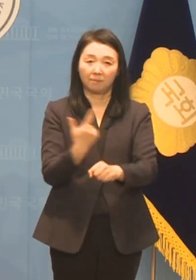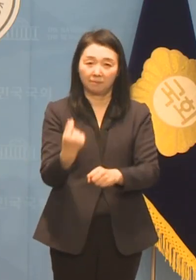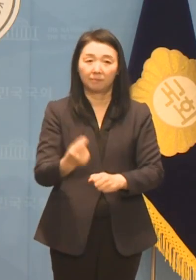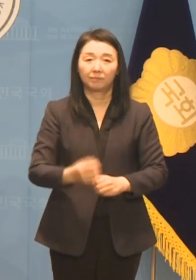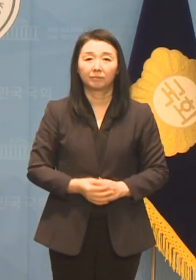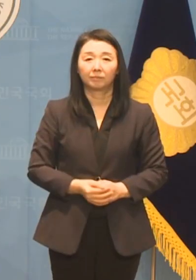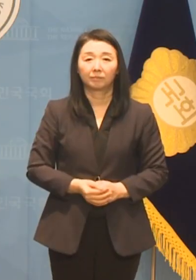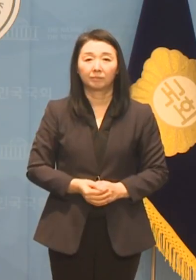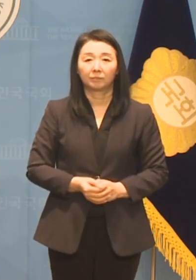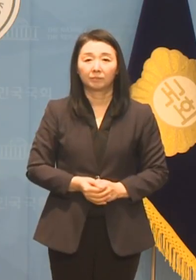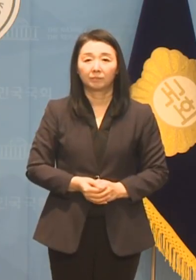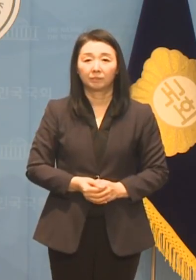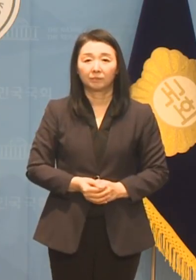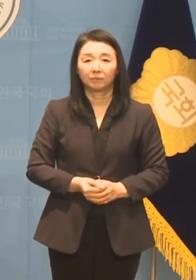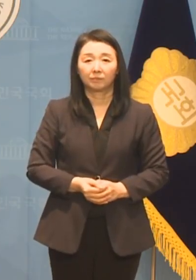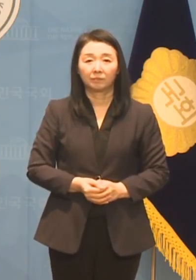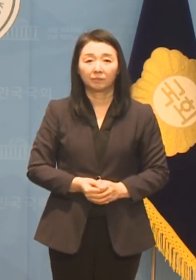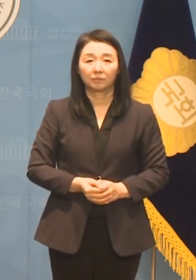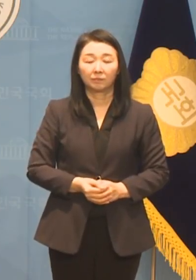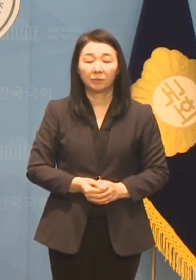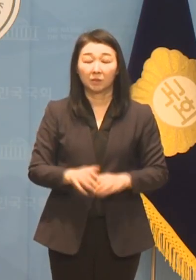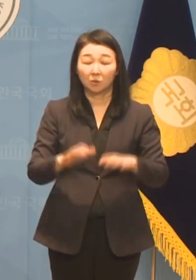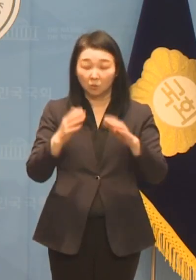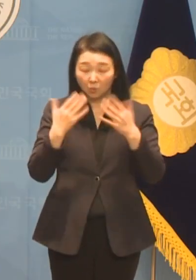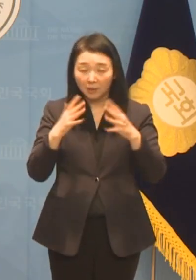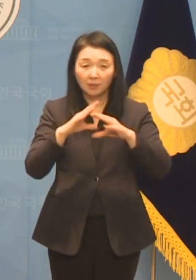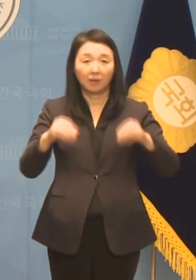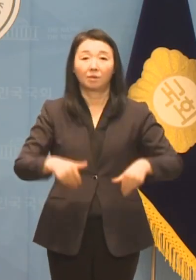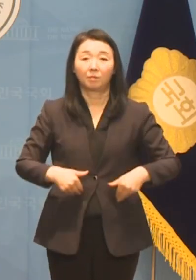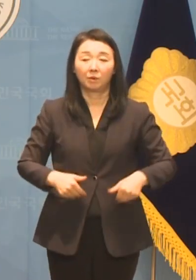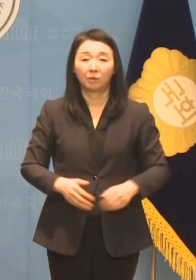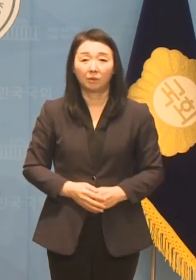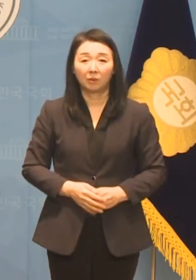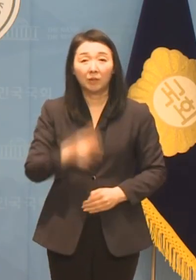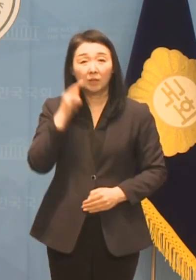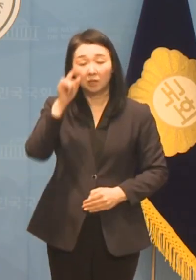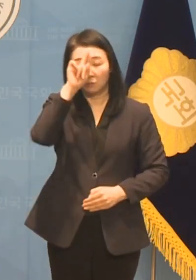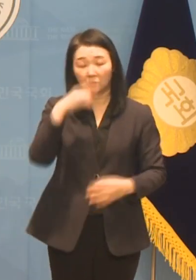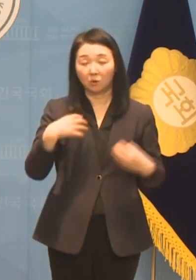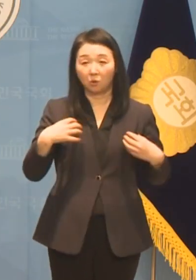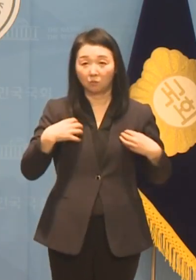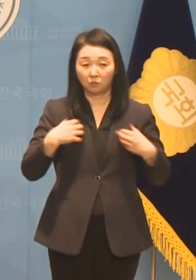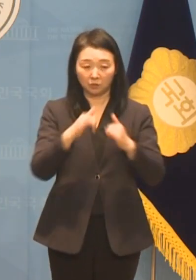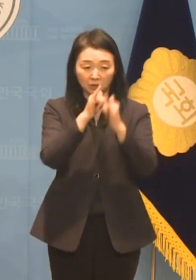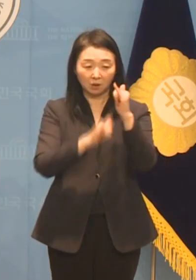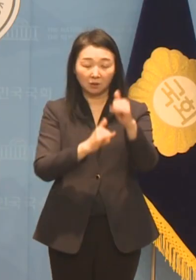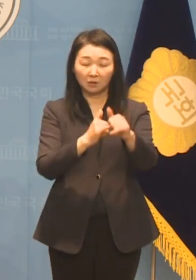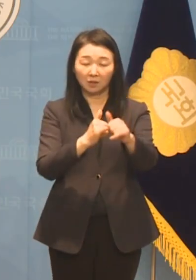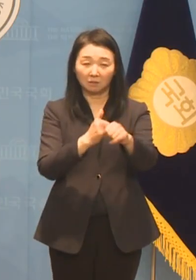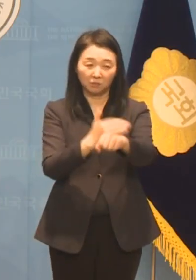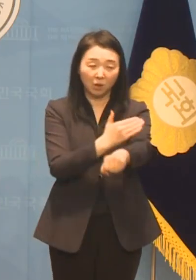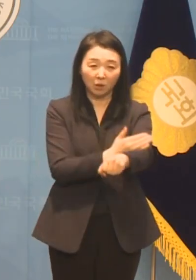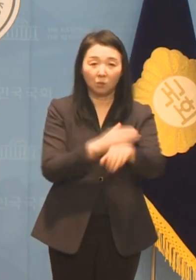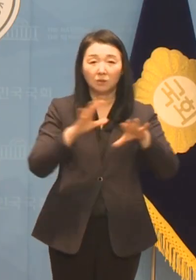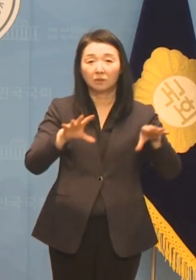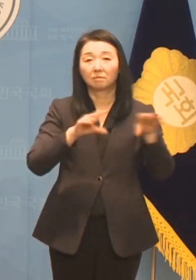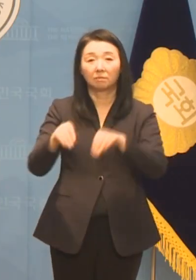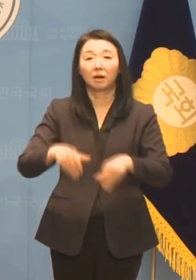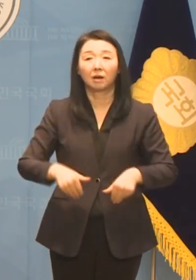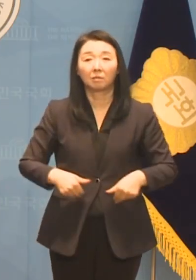왜곡했습니다. 강력히 대응해야 합니다. 일본 정부가 역사 왜곡을 즉각